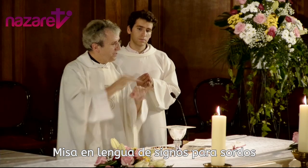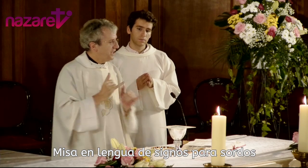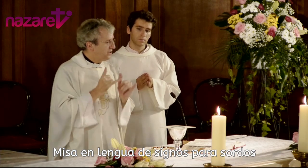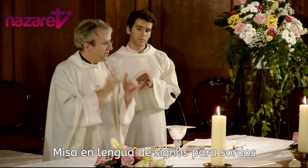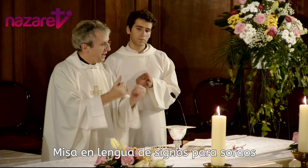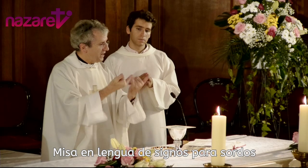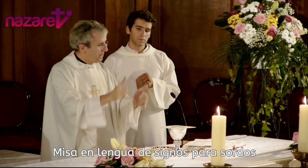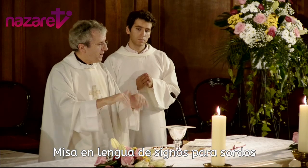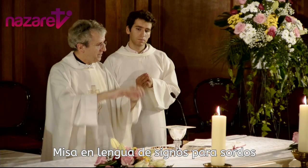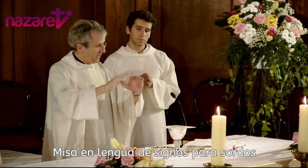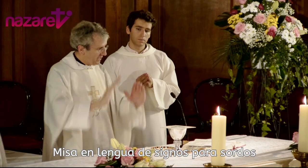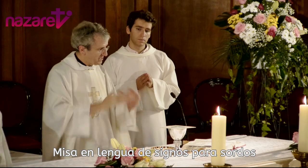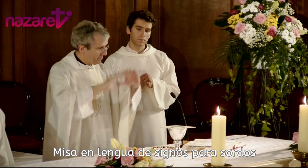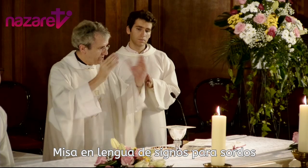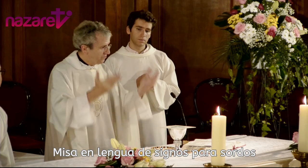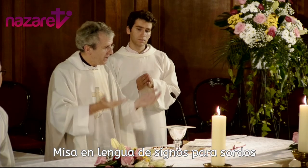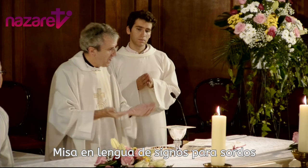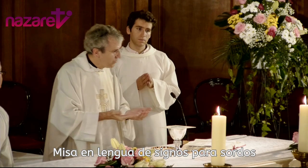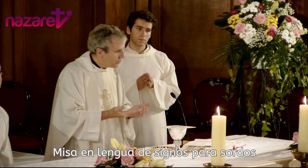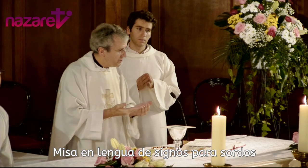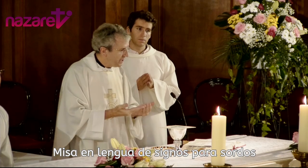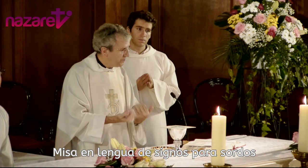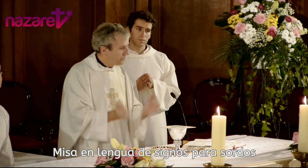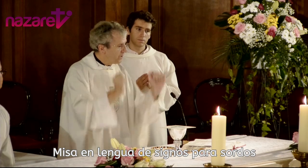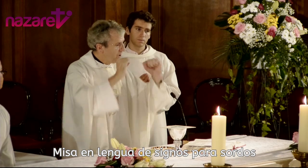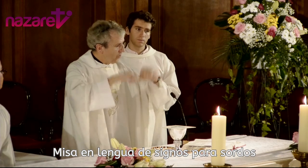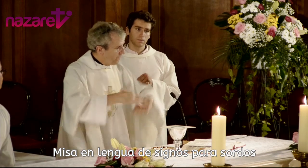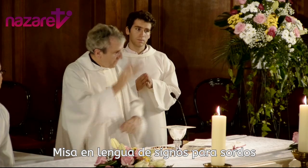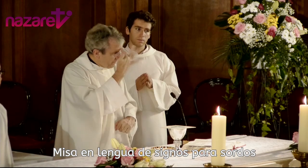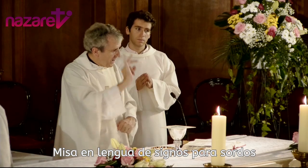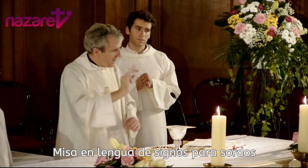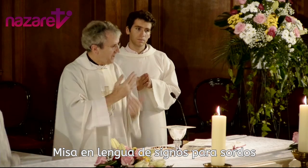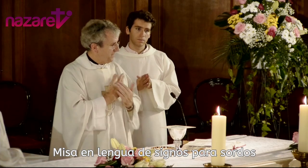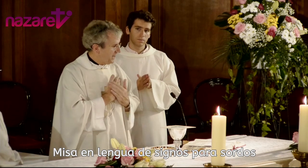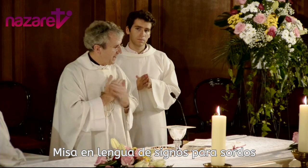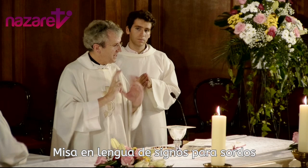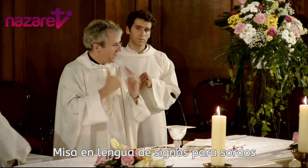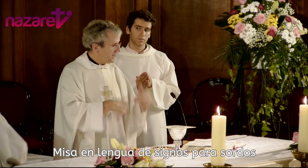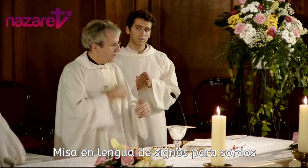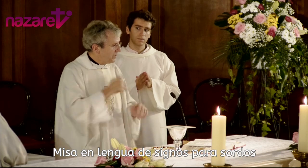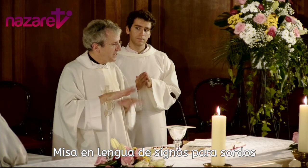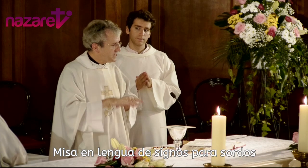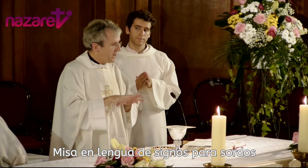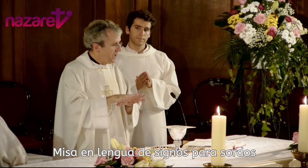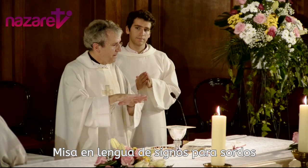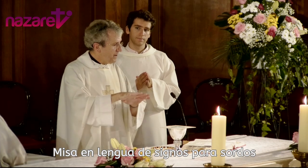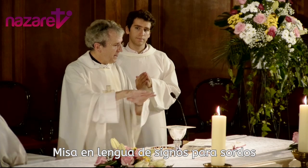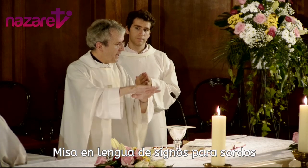reconciliación traiga la paz y la salvación al mundo entero. Confirma en la fe y en la caridad a tu Iglesia peregrina en la